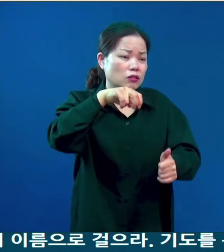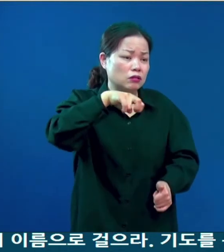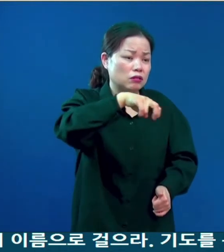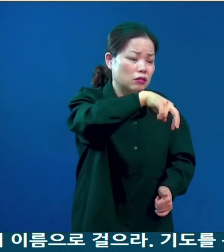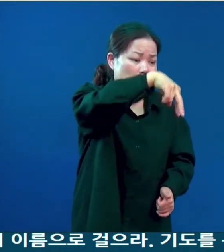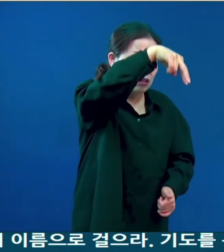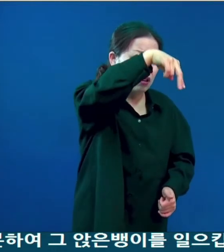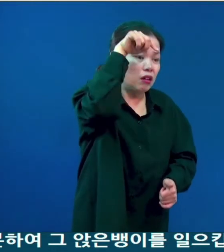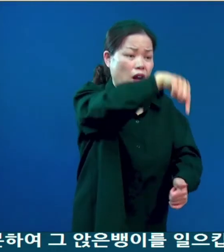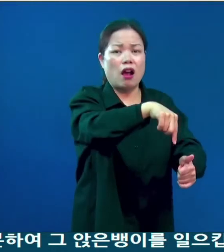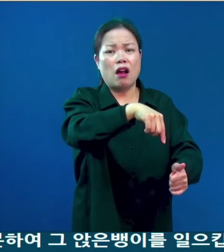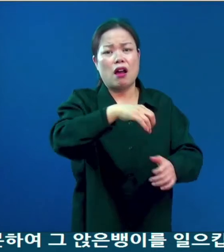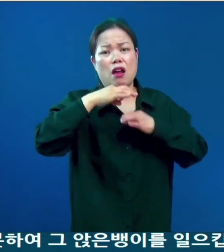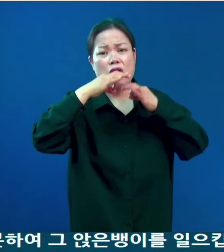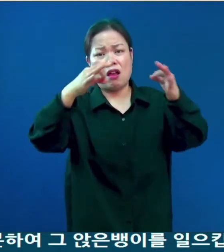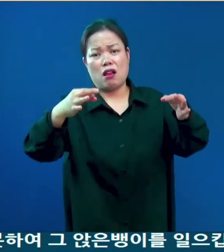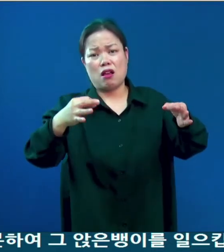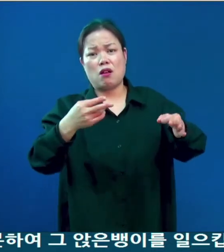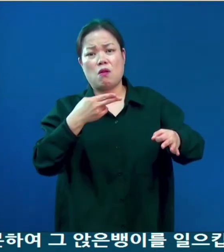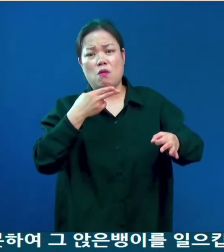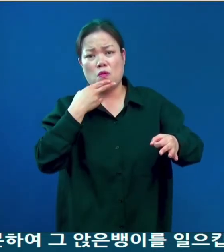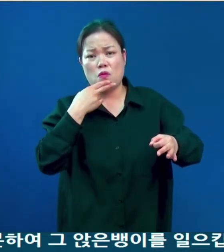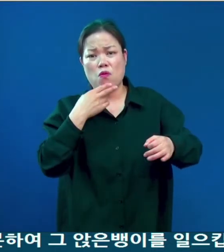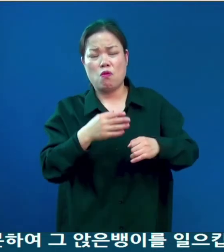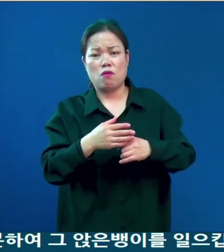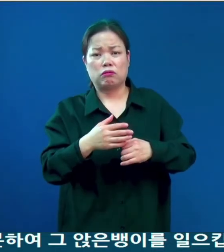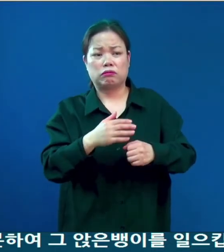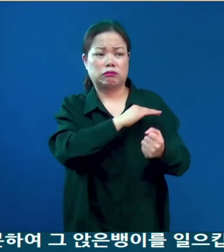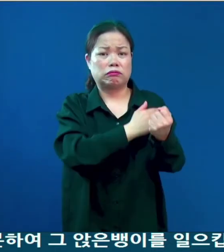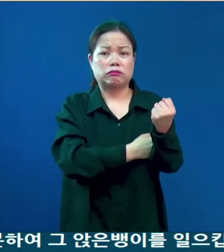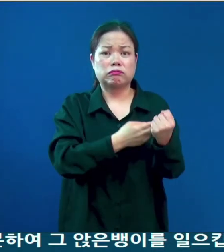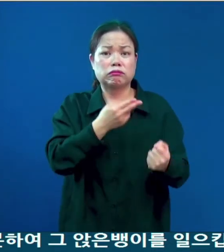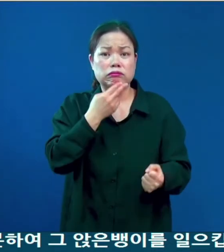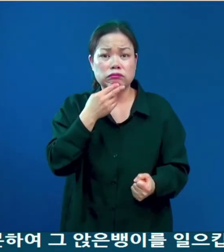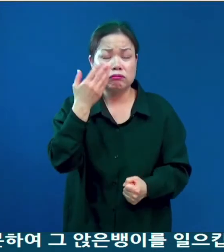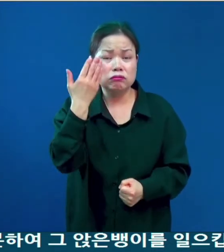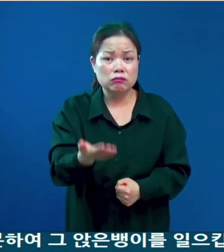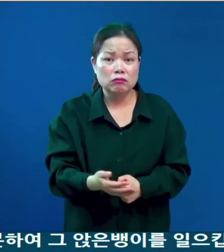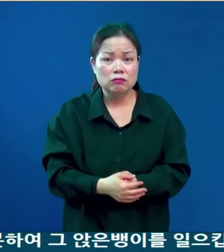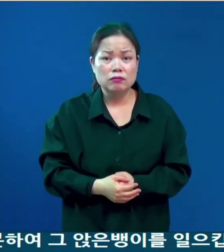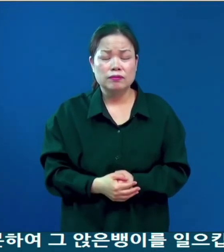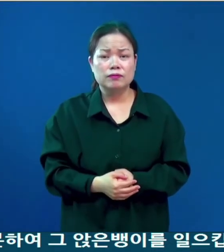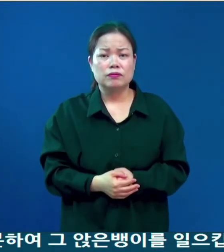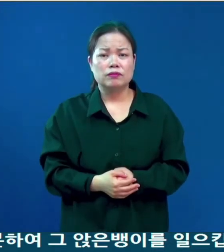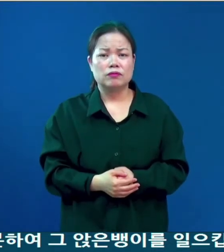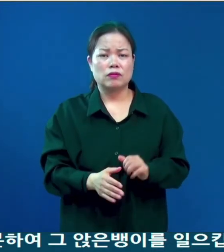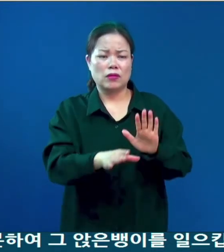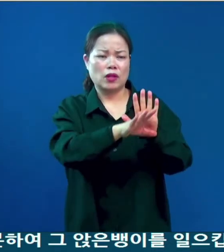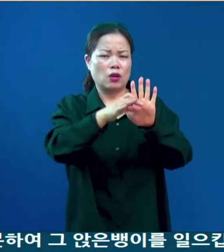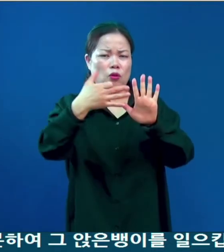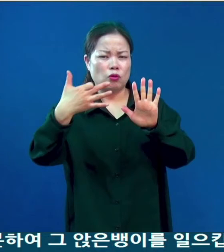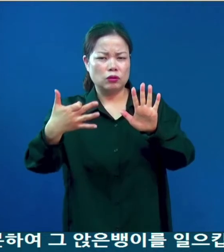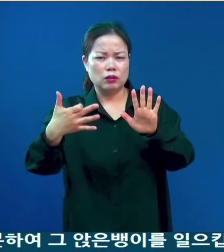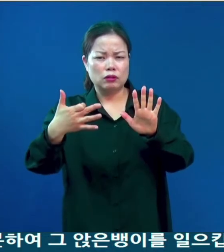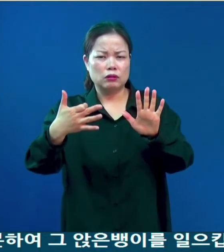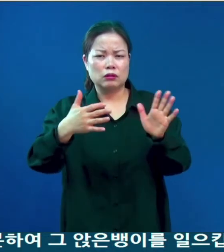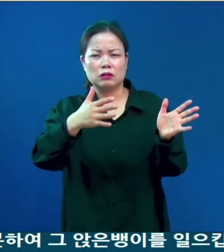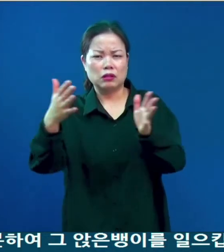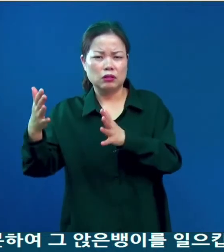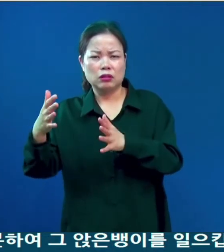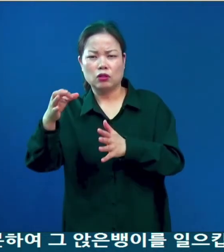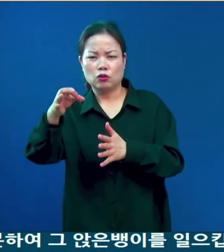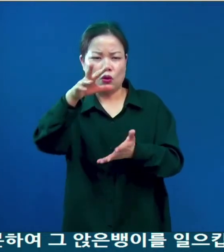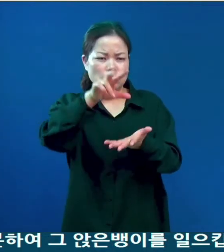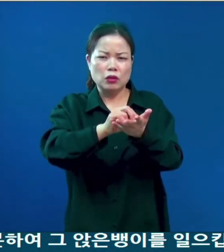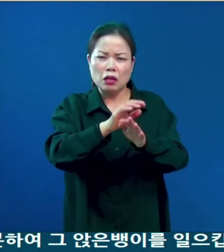수도 없는 그런 무기력한 모습은 아니냐 이 말이에요. 여러분 우리가 이제 이 코로나19 문제 넘어가면 다 되겠지, 우리가 이 돈